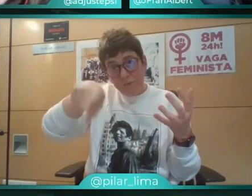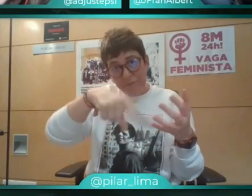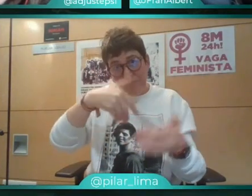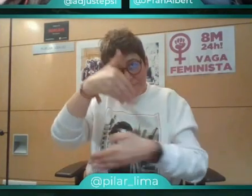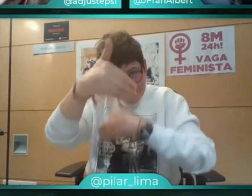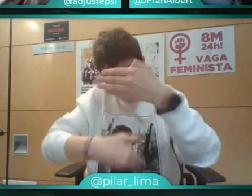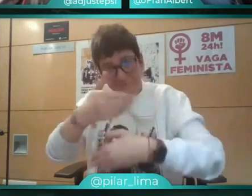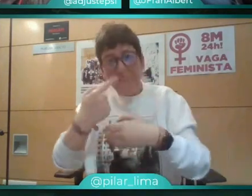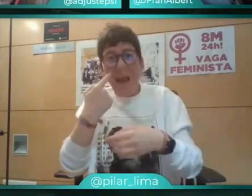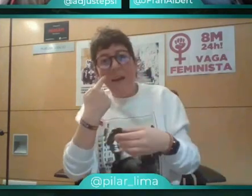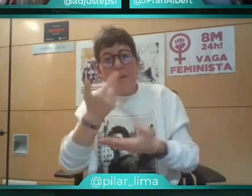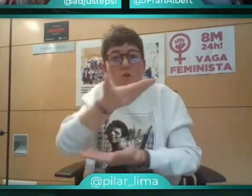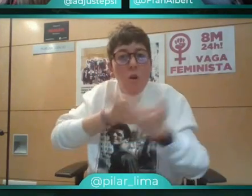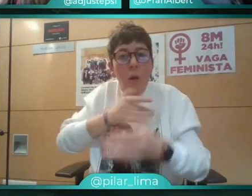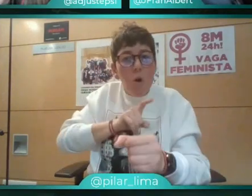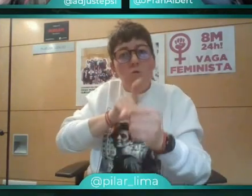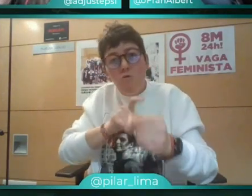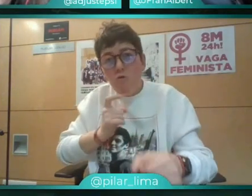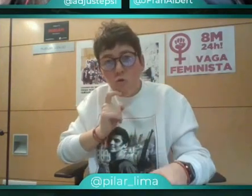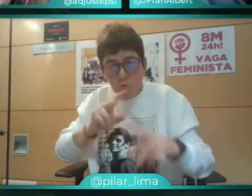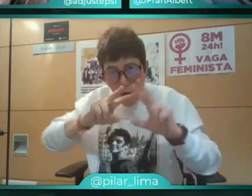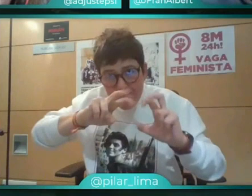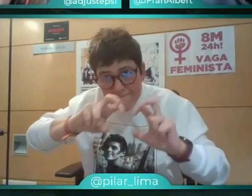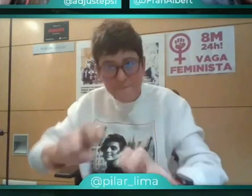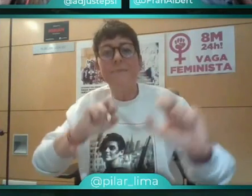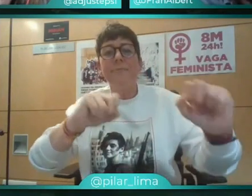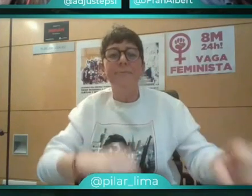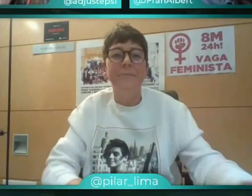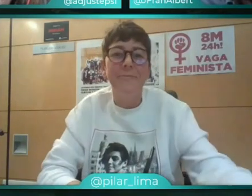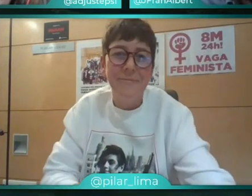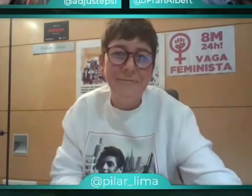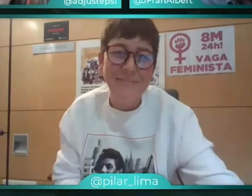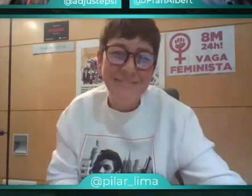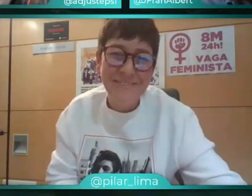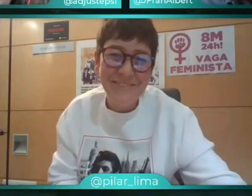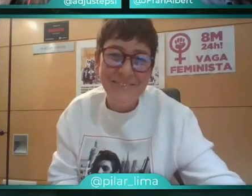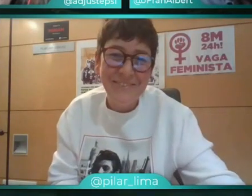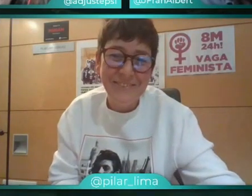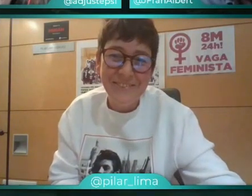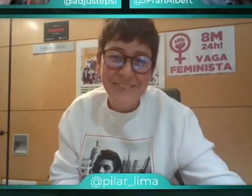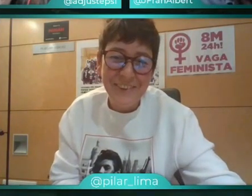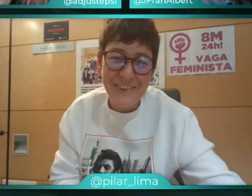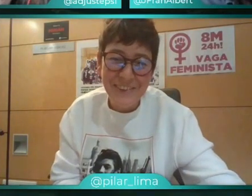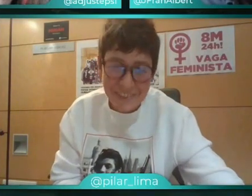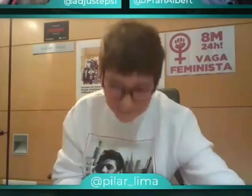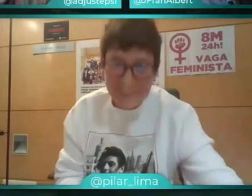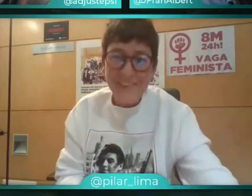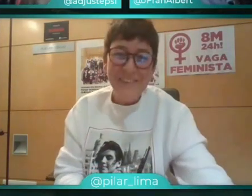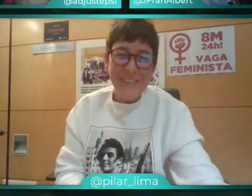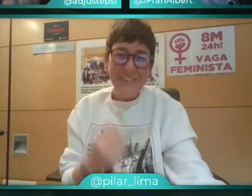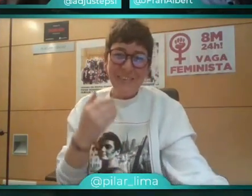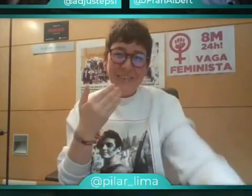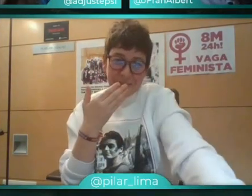mucho ánimo compañeros también y a ver a ver a ver cómo puedo colaborar de alguna forma voy a investigar y voy a buscar la forma